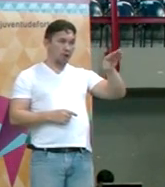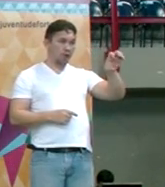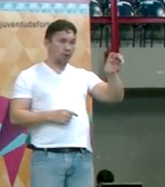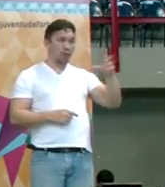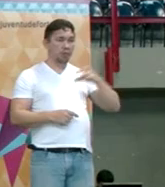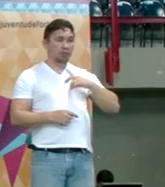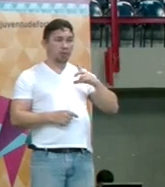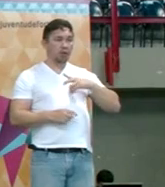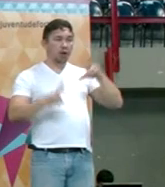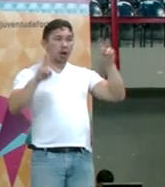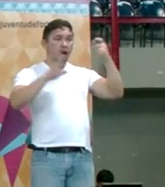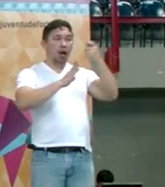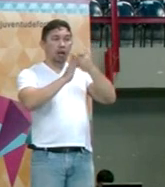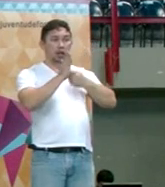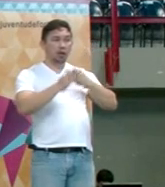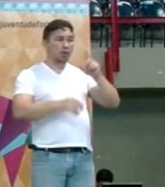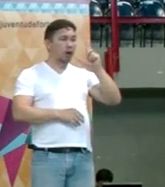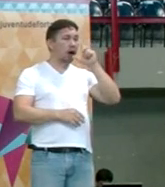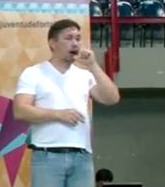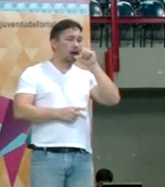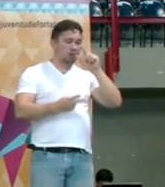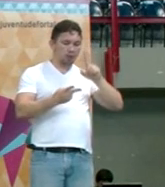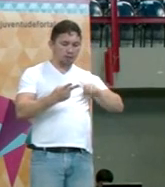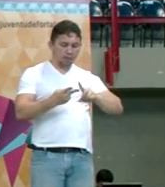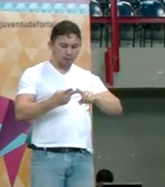pontos. Cooperação